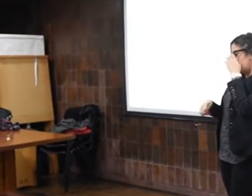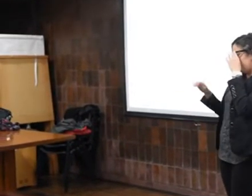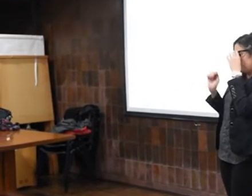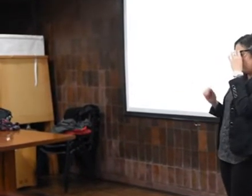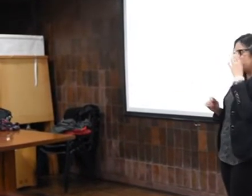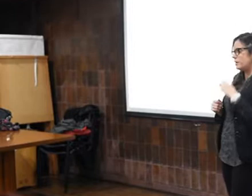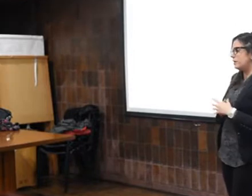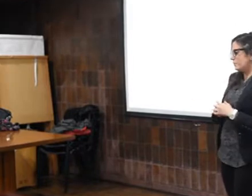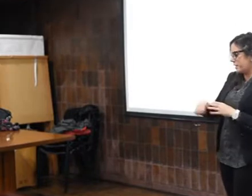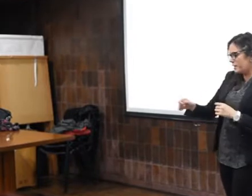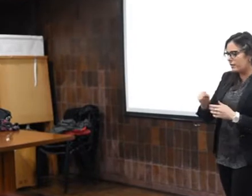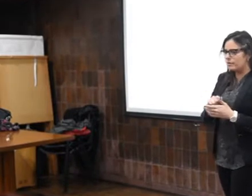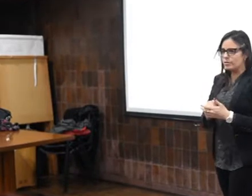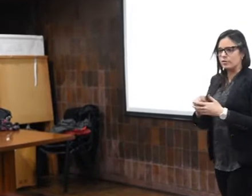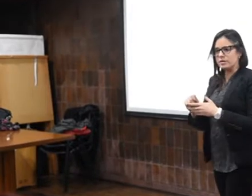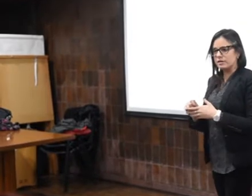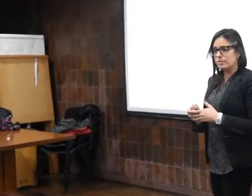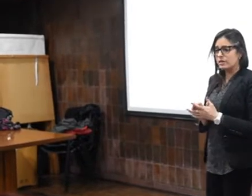nombre